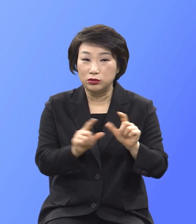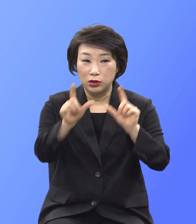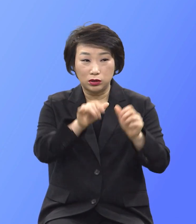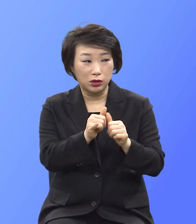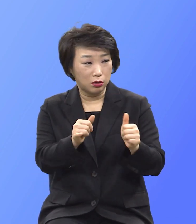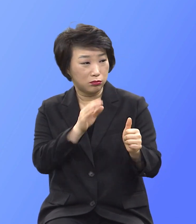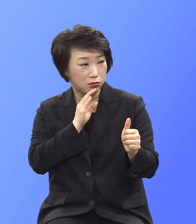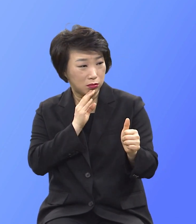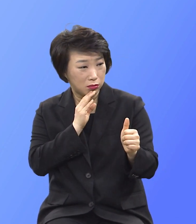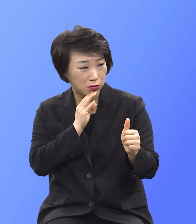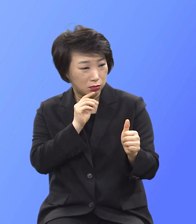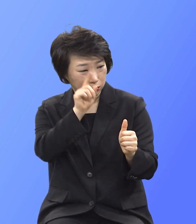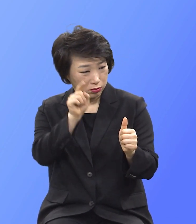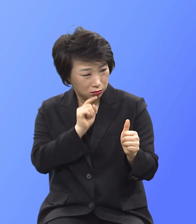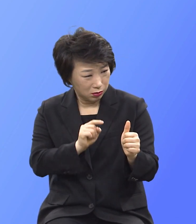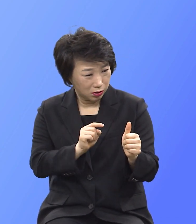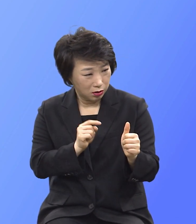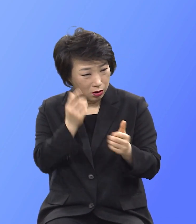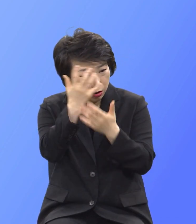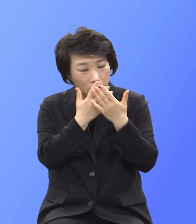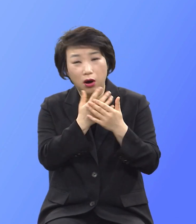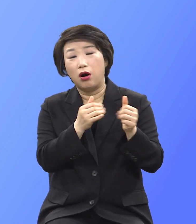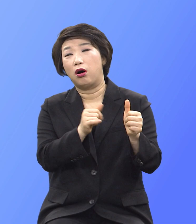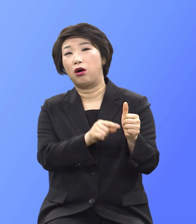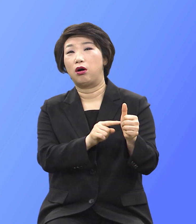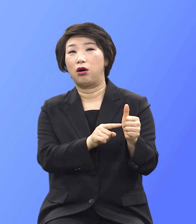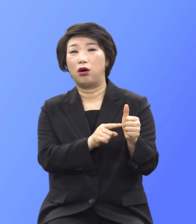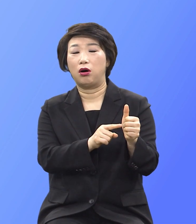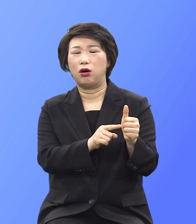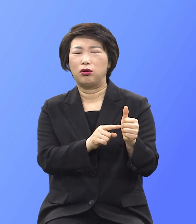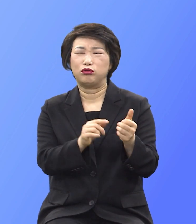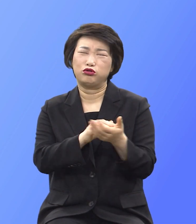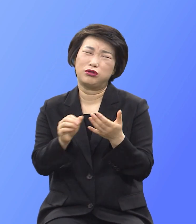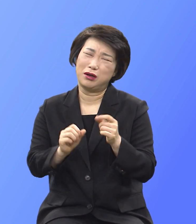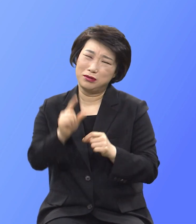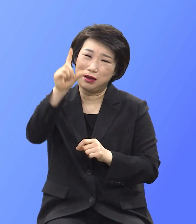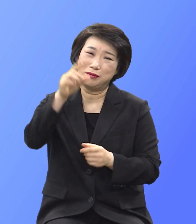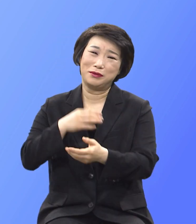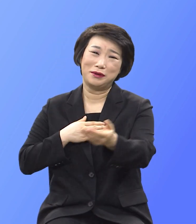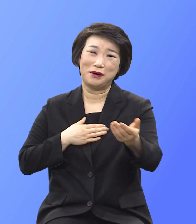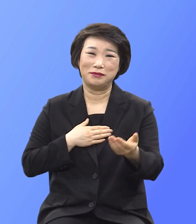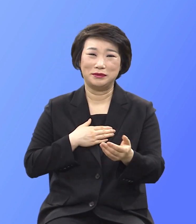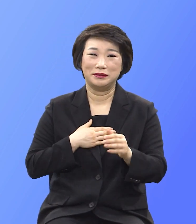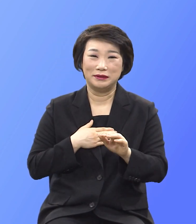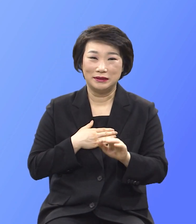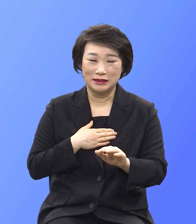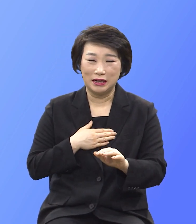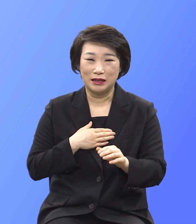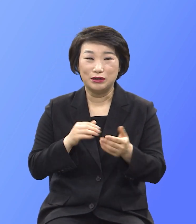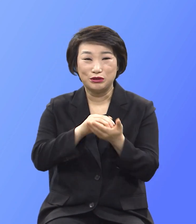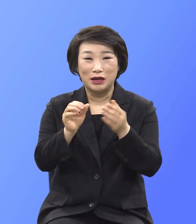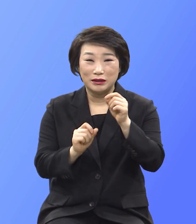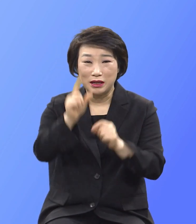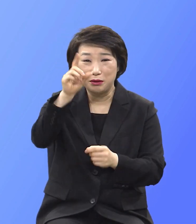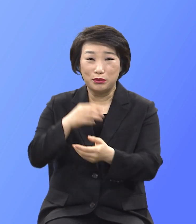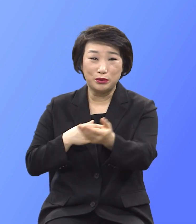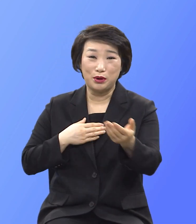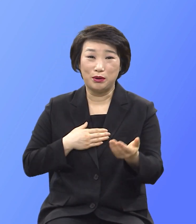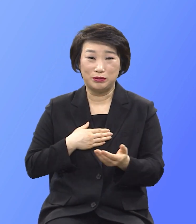사는 사람이야. 분별이 안 되는 사람이 얼마나 많으냐 그 말이에요. 얼마나